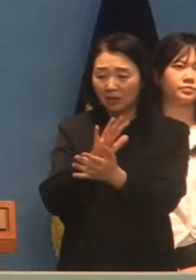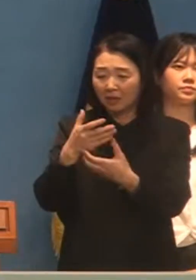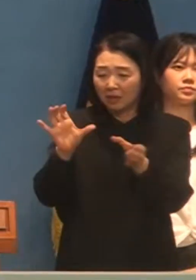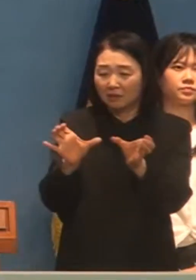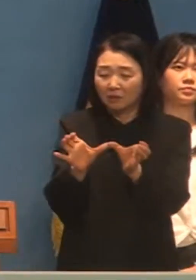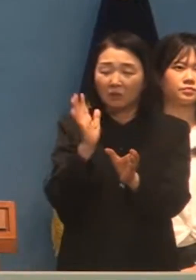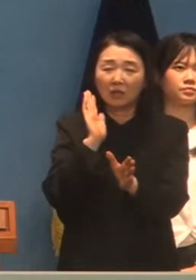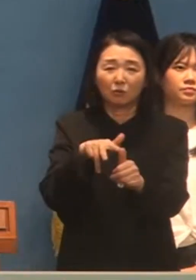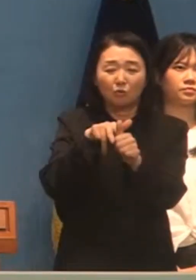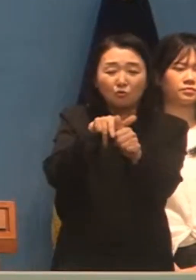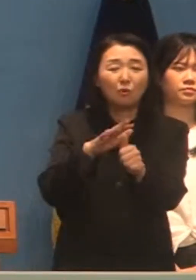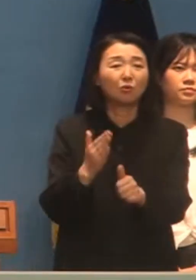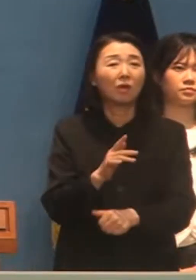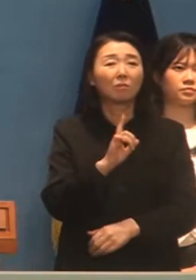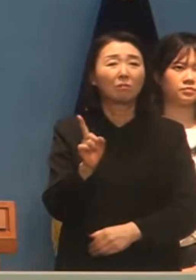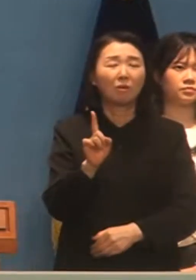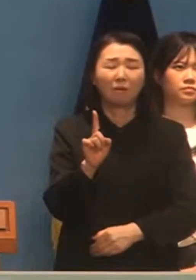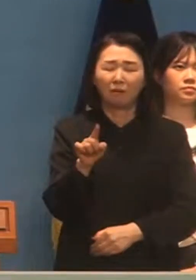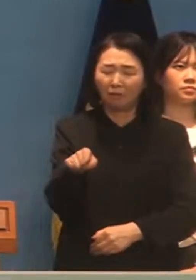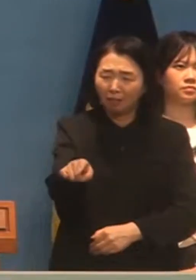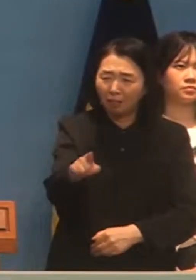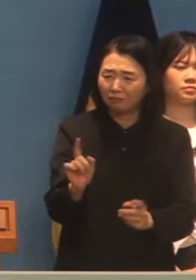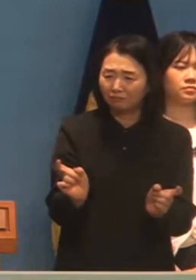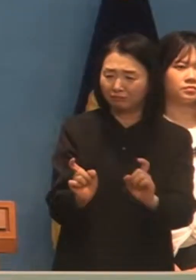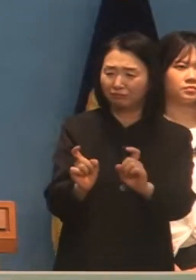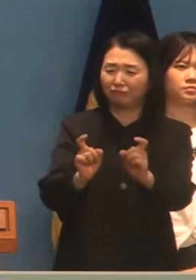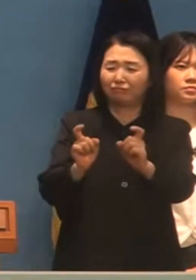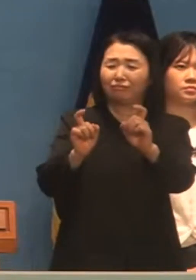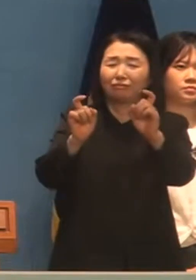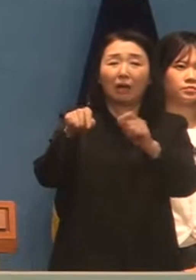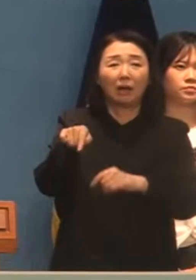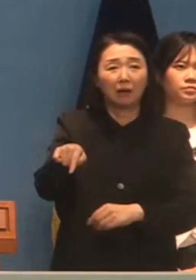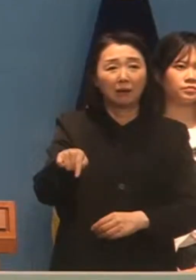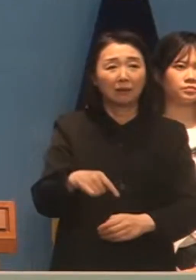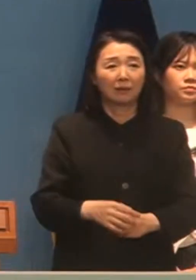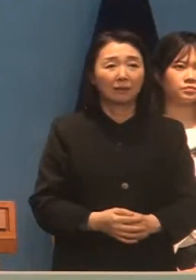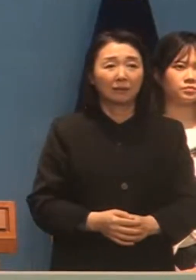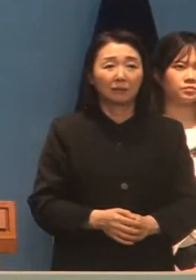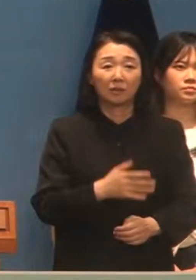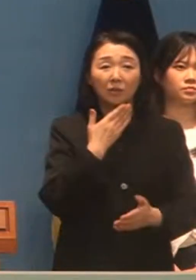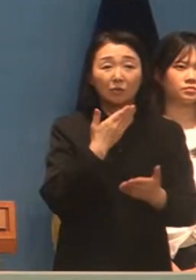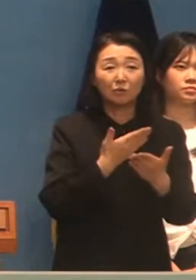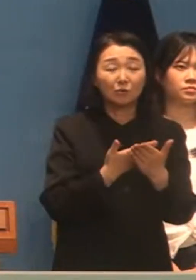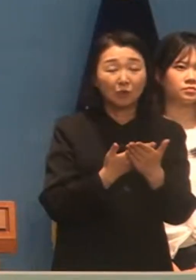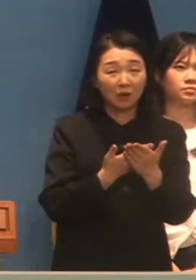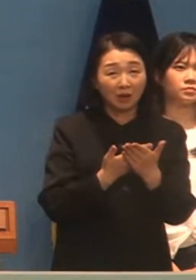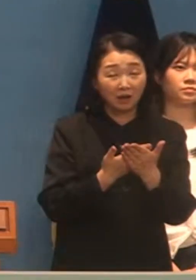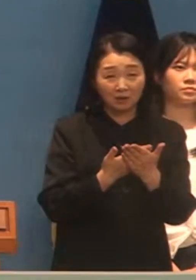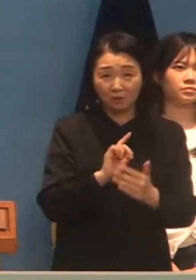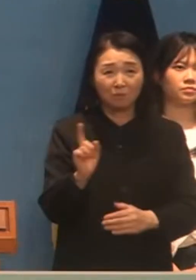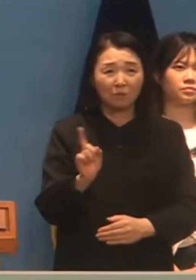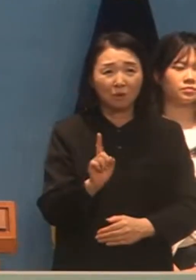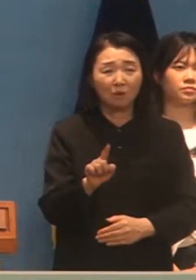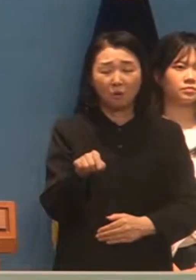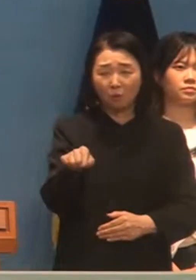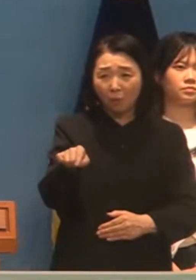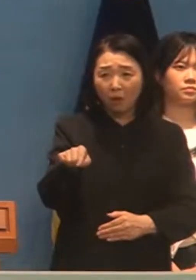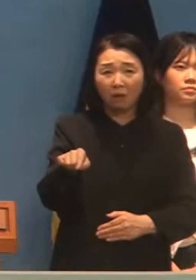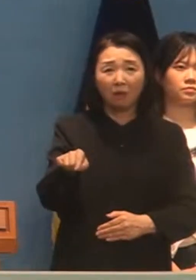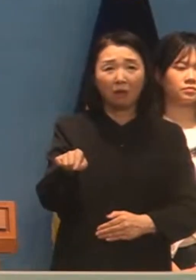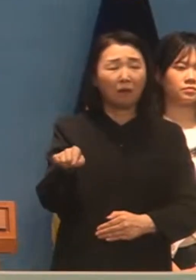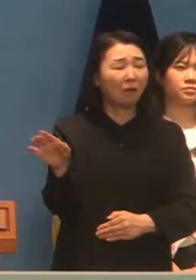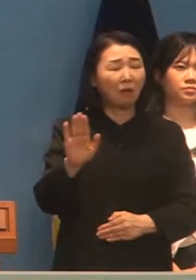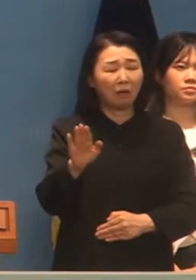대선 후보가 될 것인가를 두고 벌어지고 있는 소모적인 구도 속에 중요한 질문들은 정작